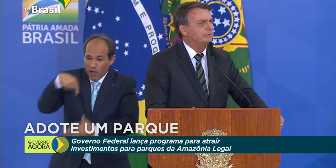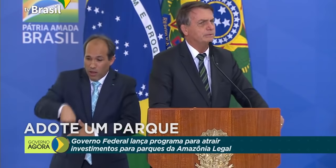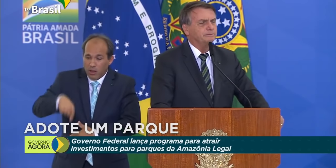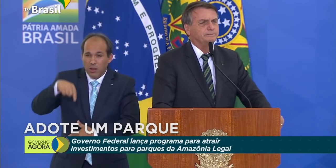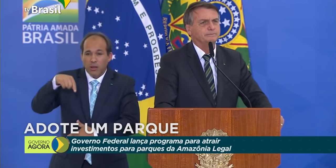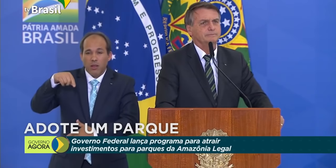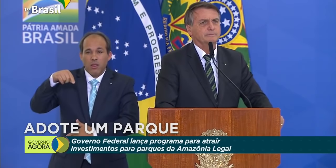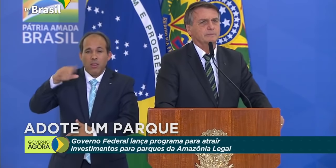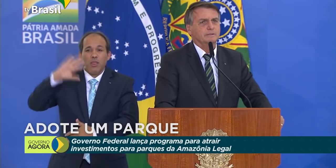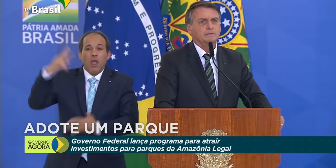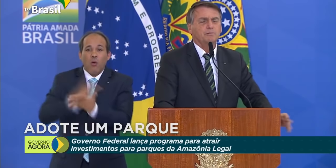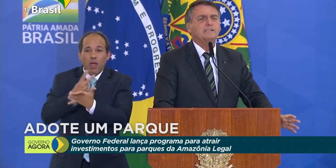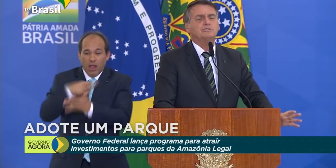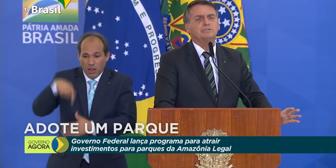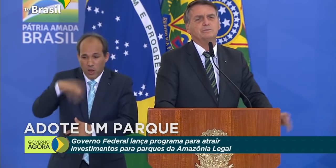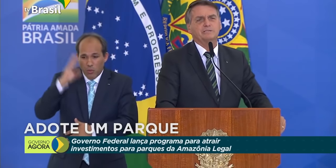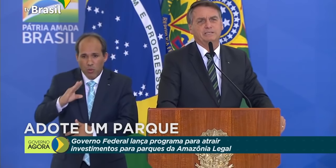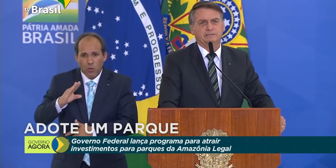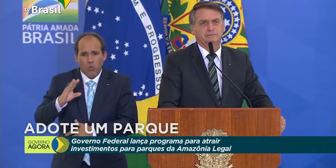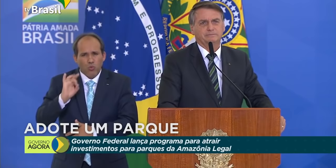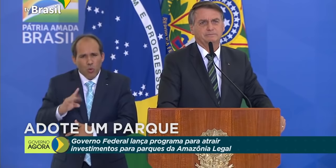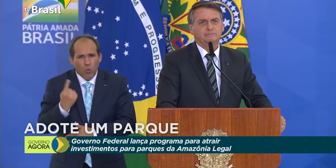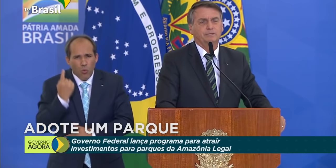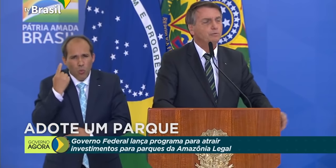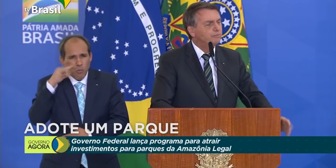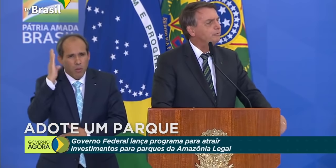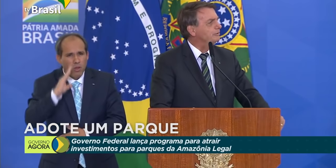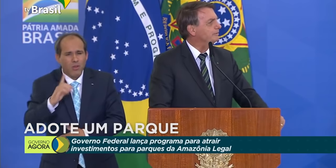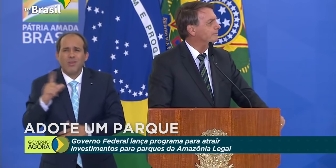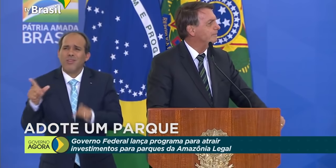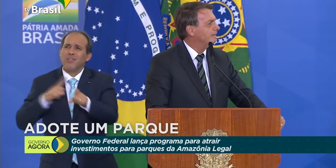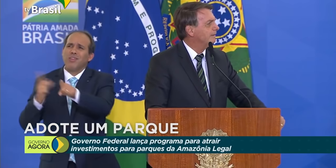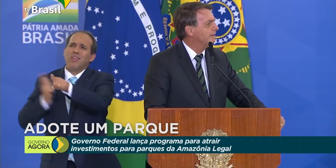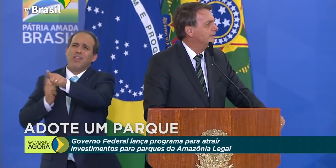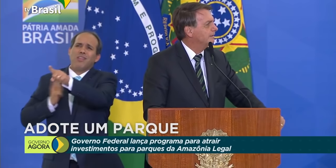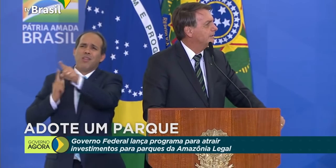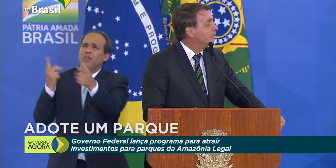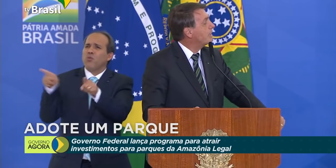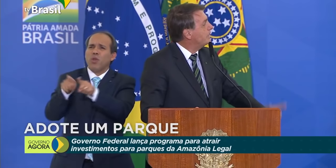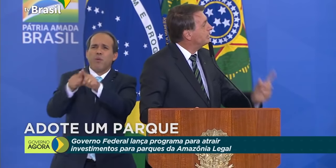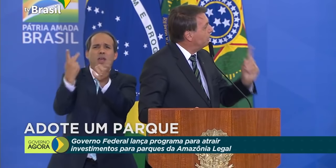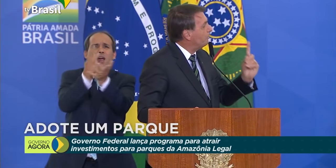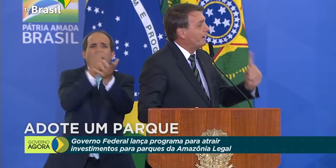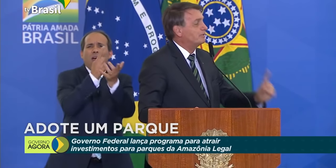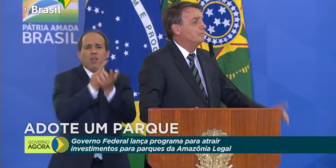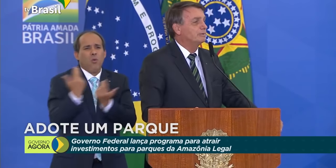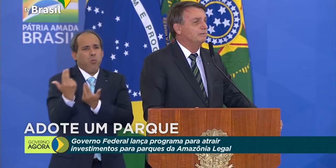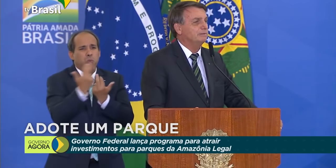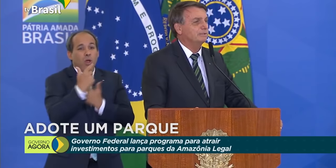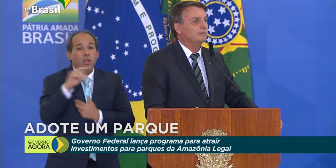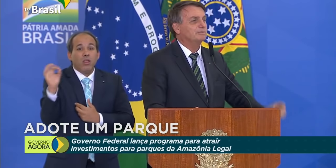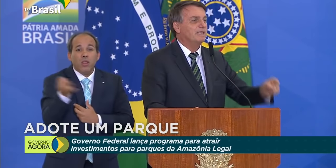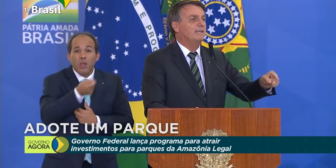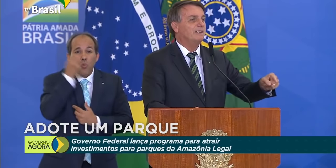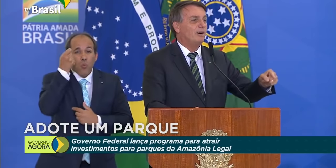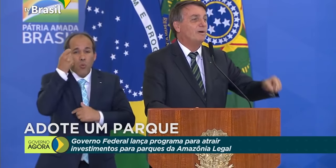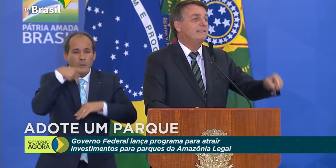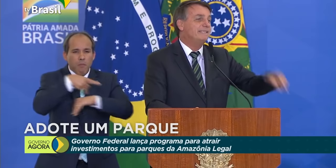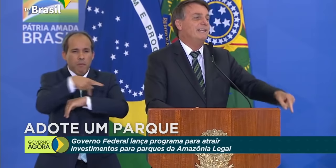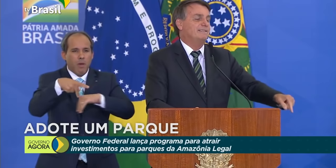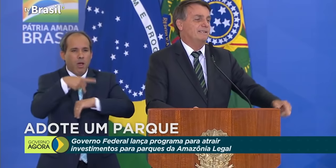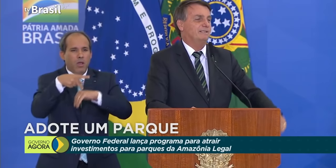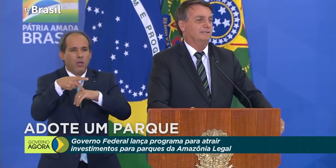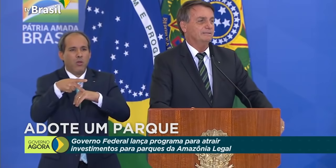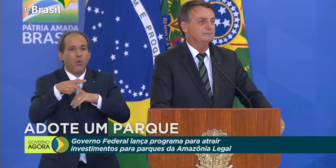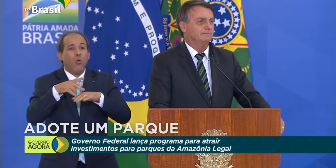acontece em qualquer país do mundo quase todo mundo sente porque no fundo e não existe nenhum país do mundo que não